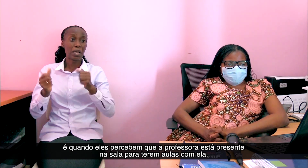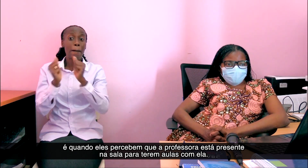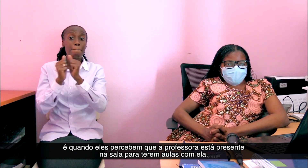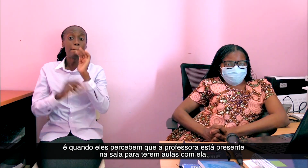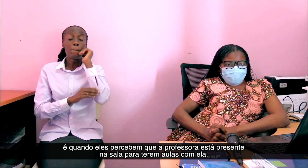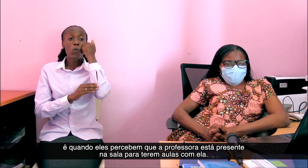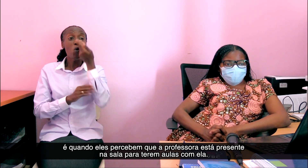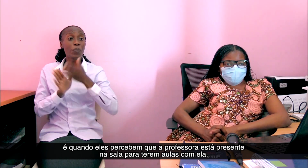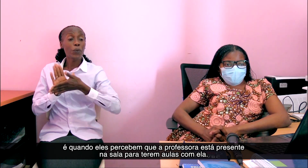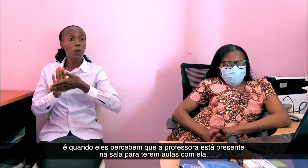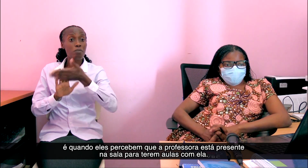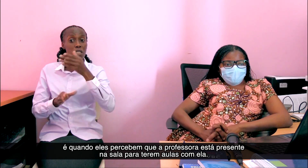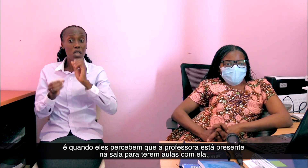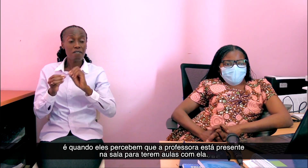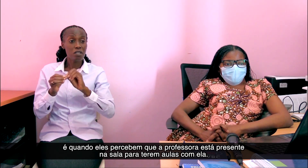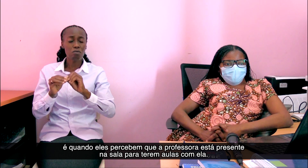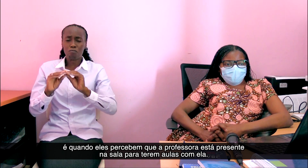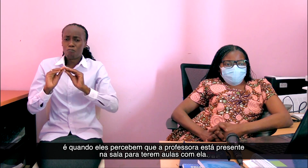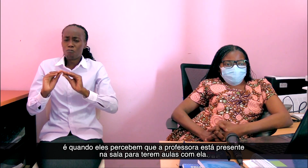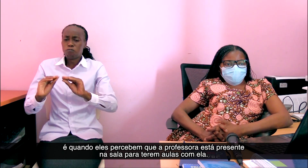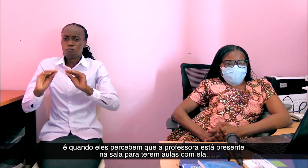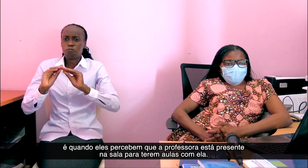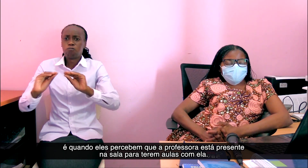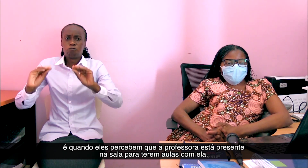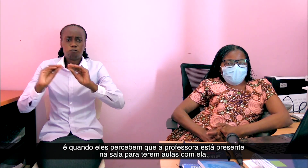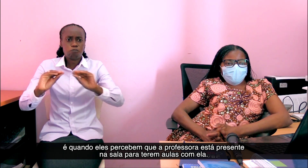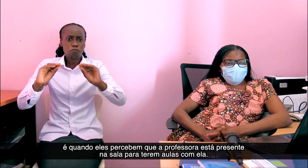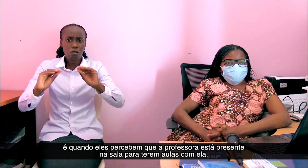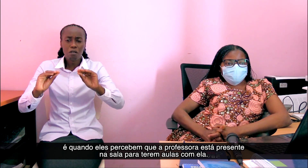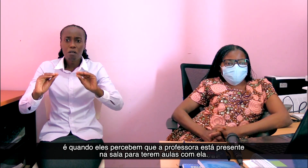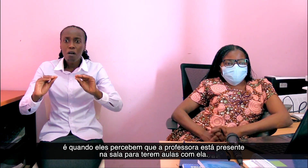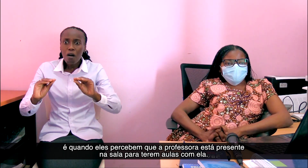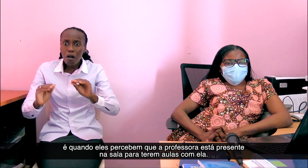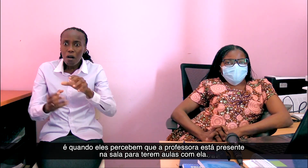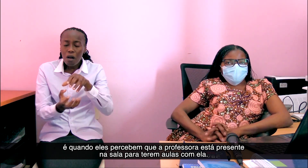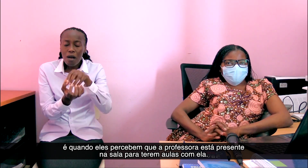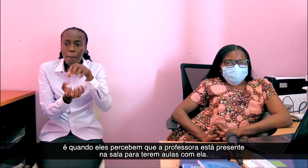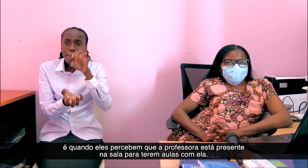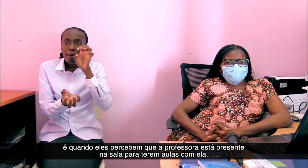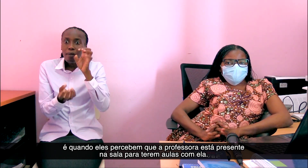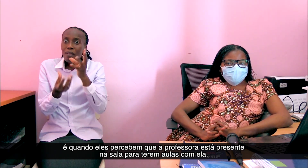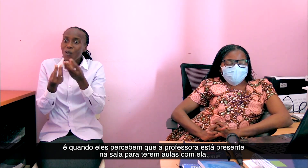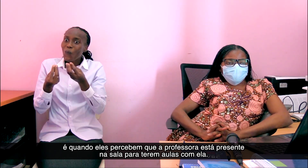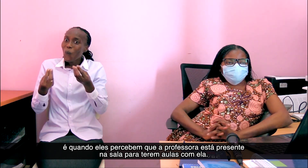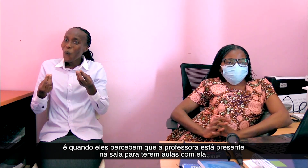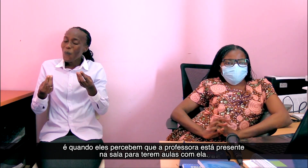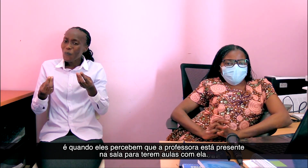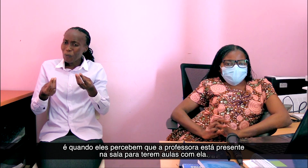as atividades letivas, é quando eles caem em si. Realmente aqui a professora